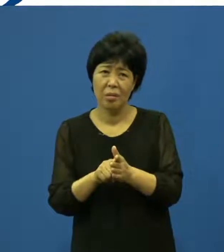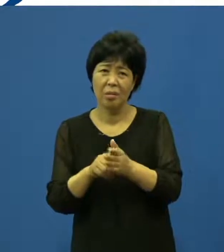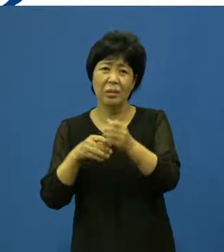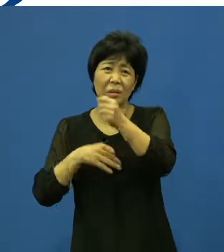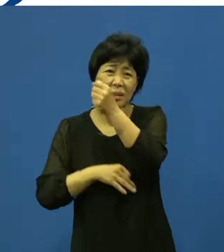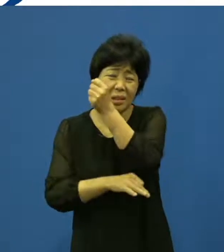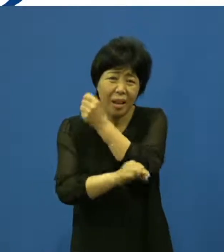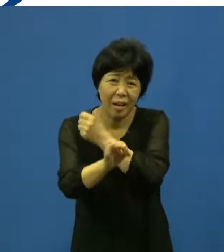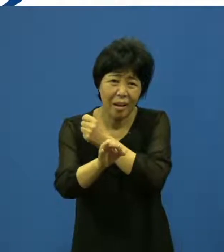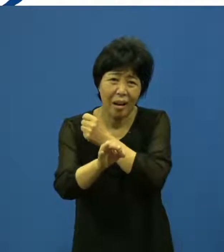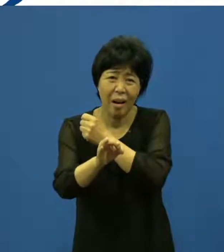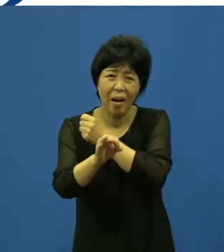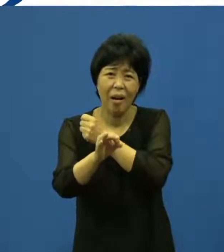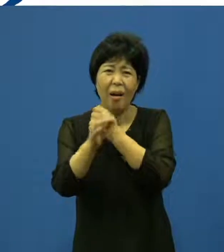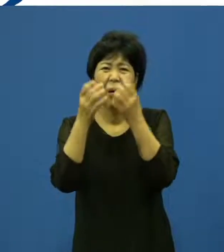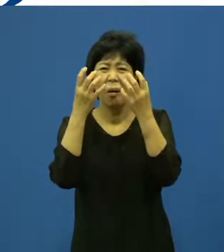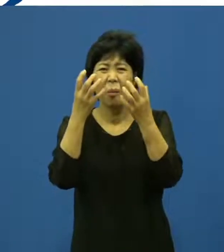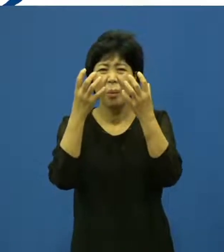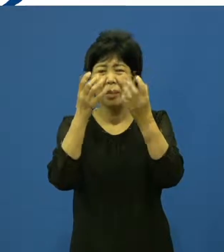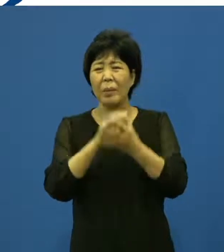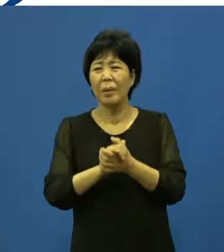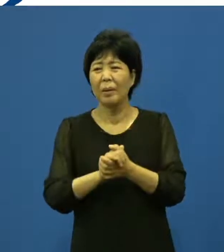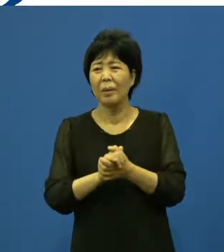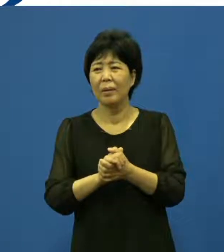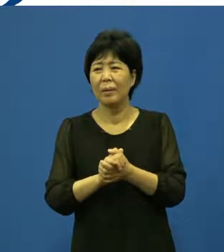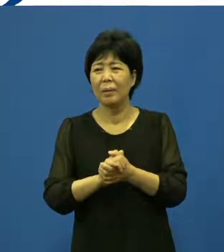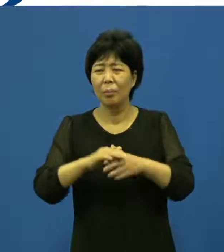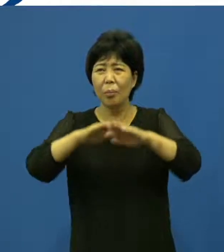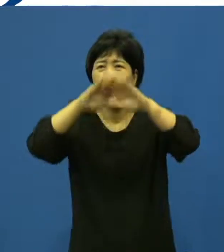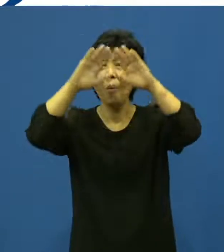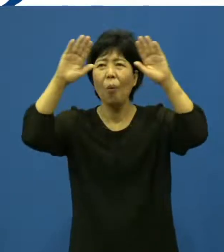대가는 하나님의 전부를 주신 거예요.